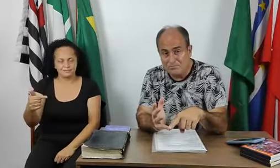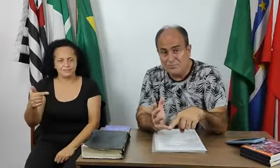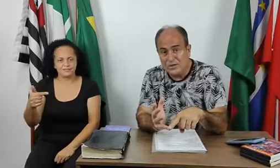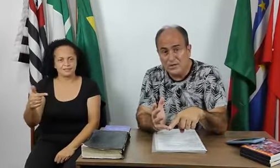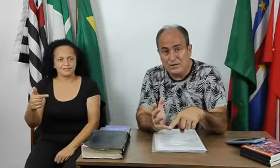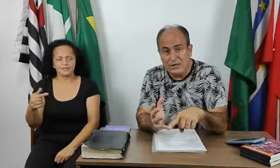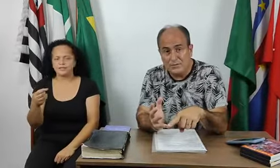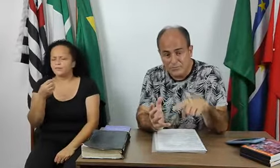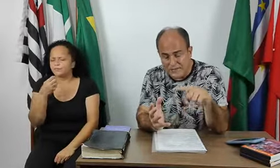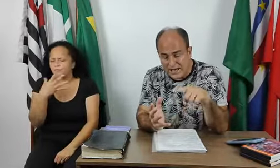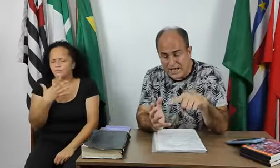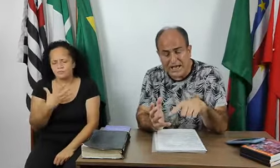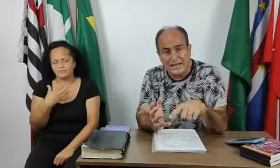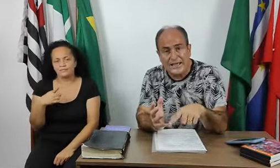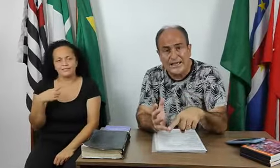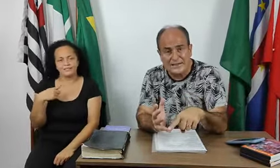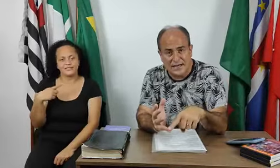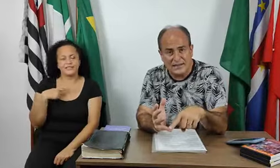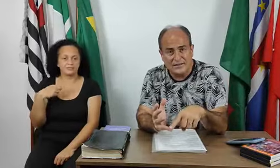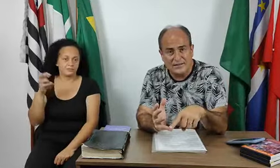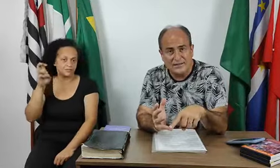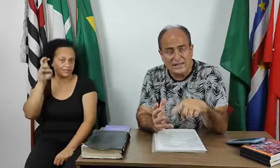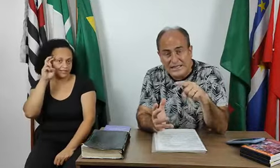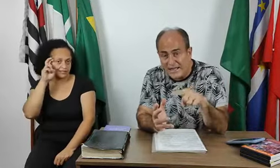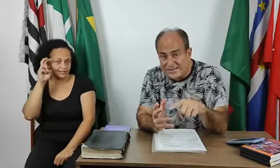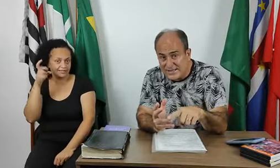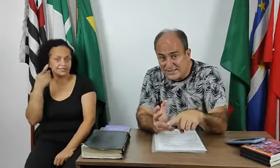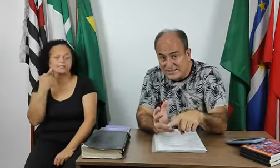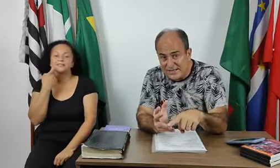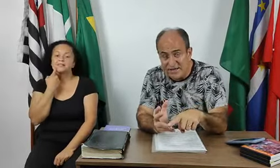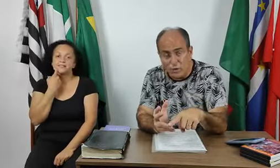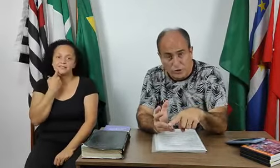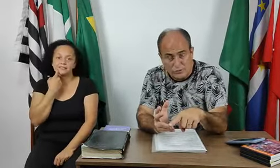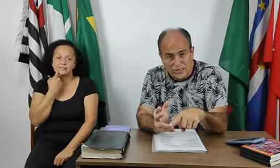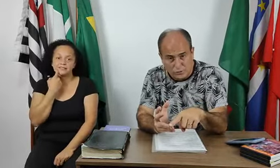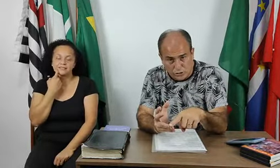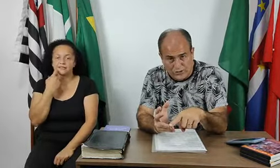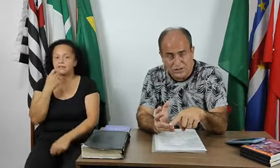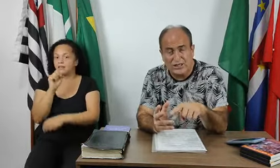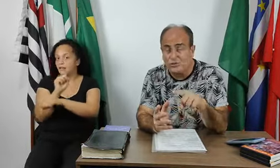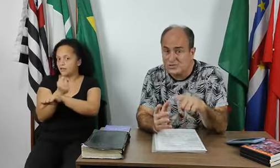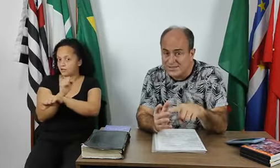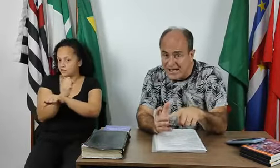ter, na quinta e na sexta, 8